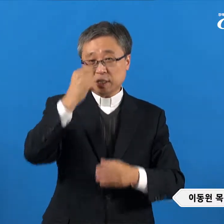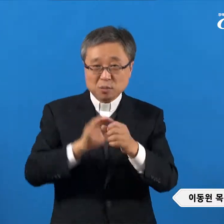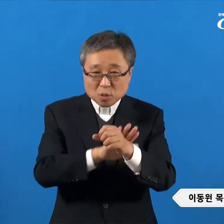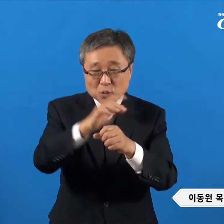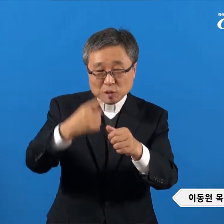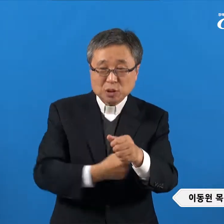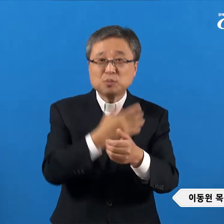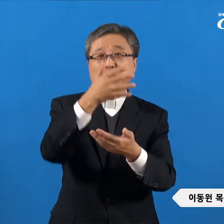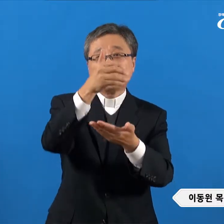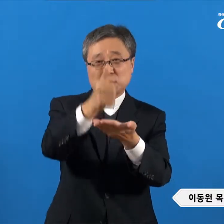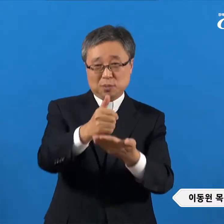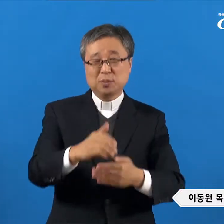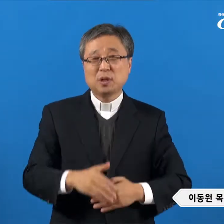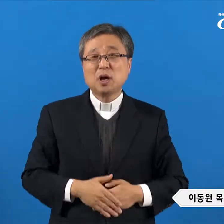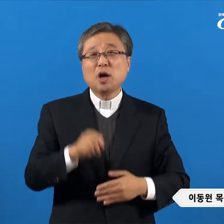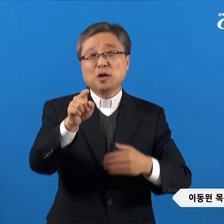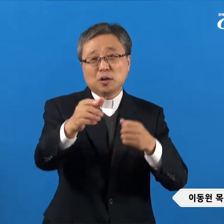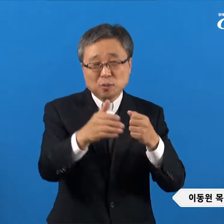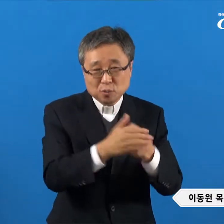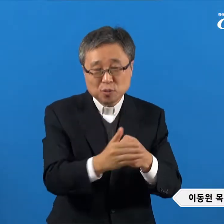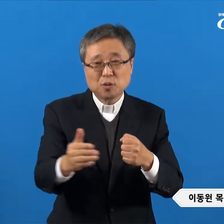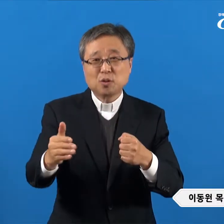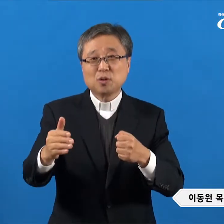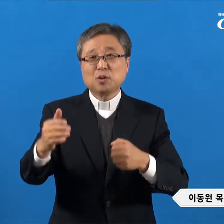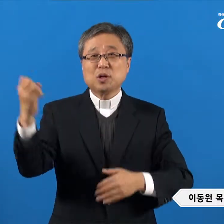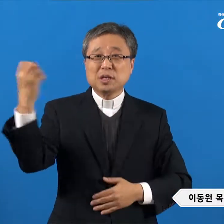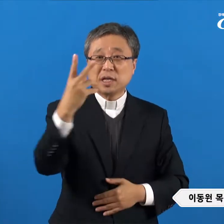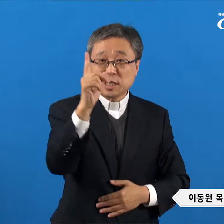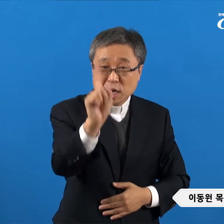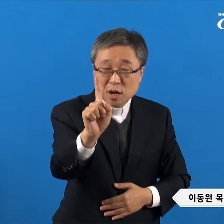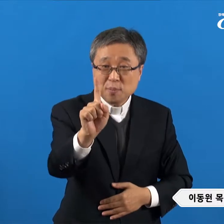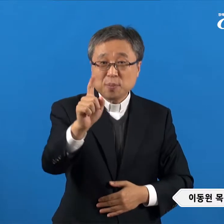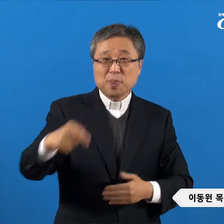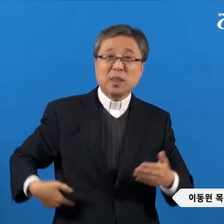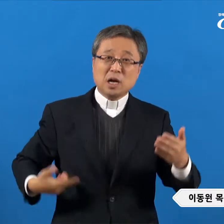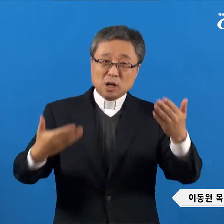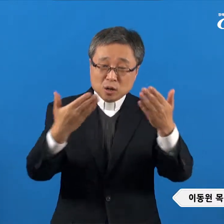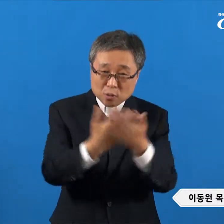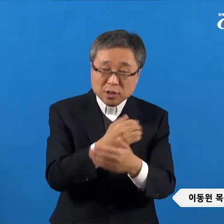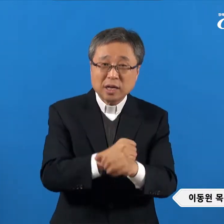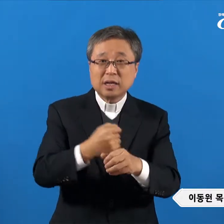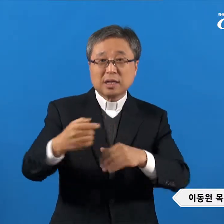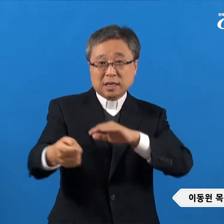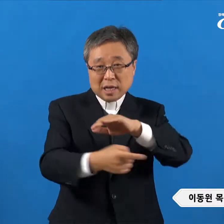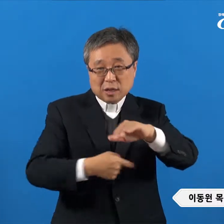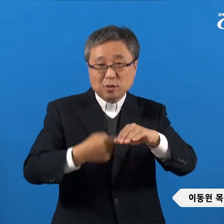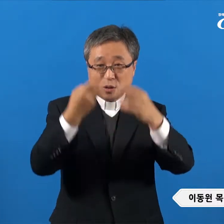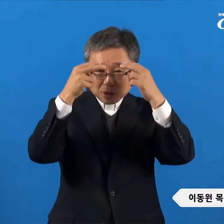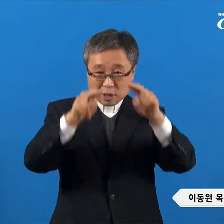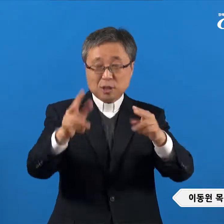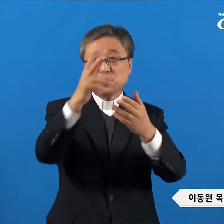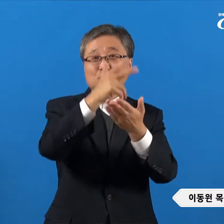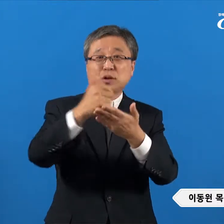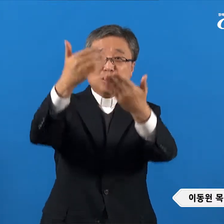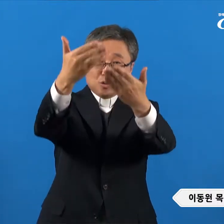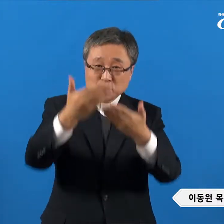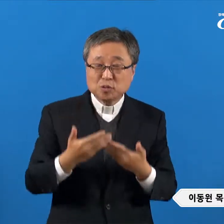분이십니다. 그러므로 다시 한번 이 회개하는 강도를 향해서 주께서 주셨던